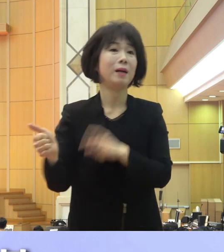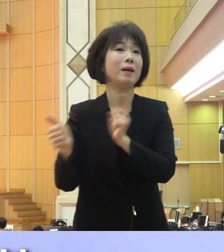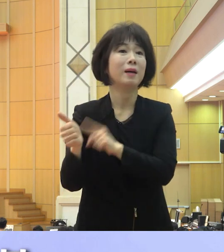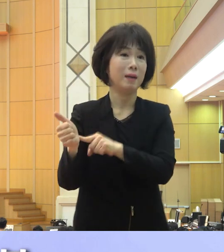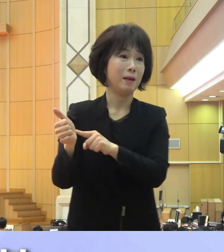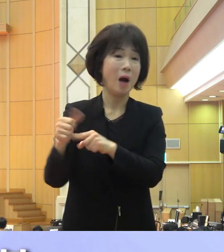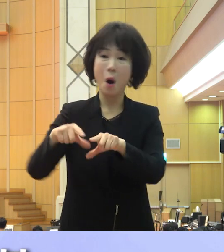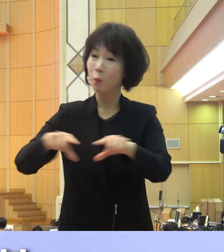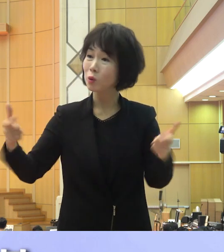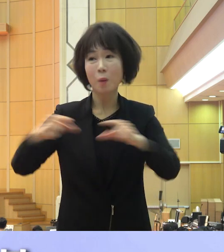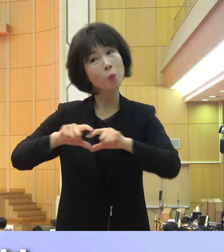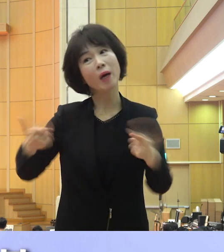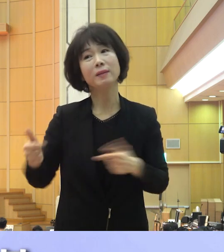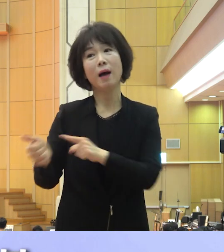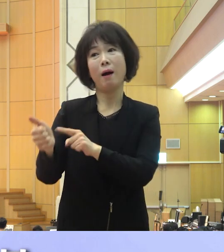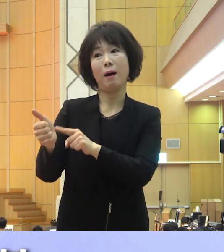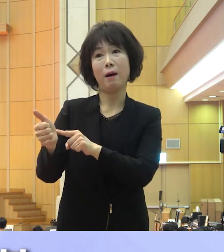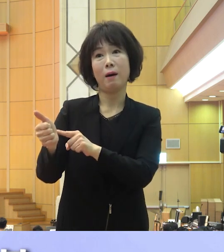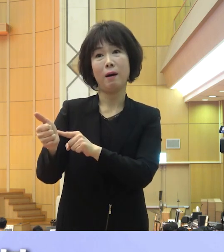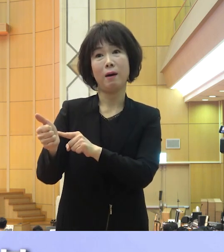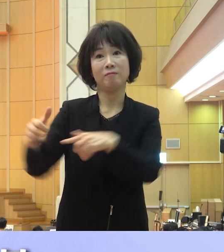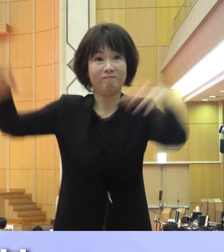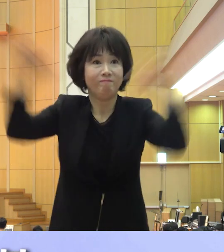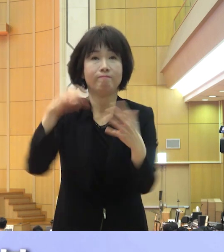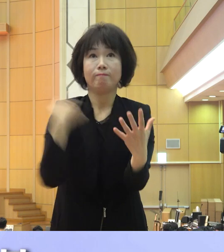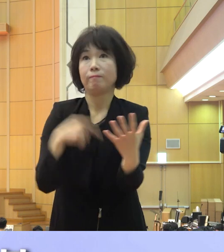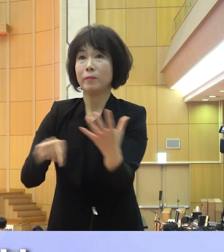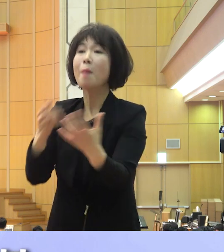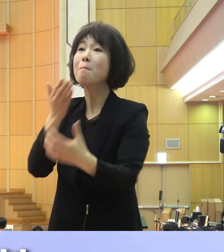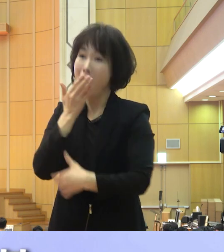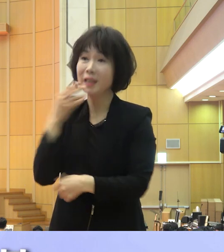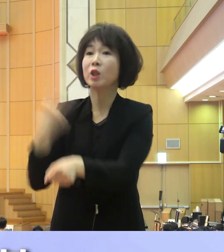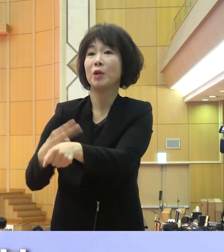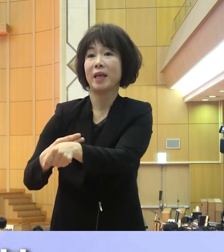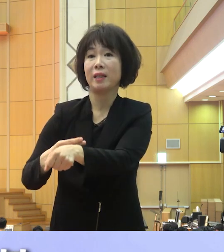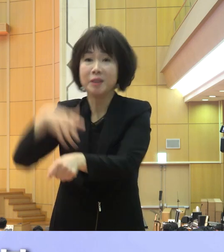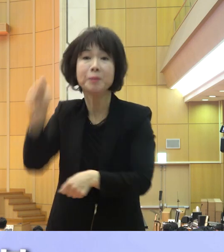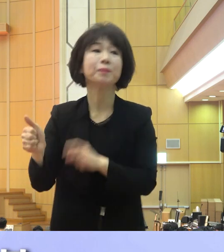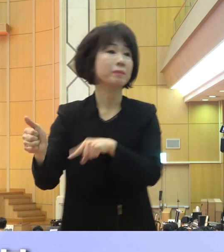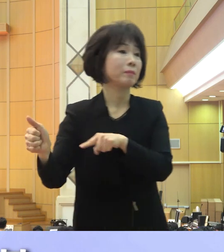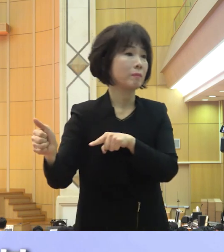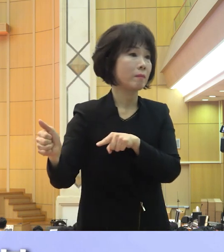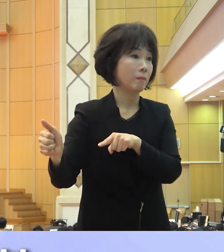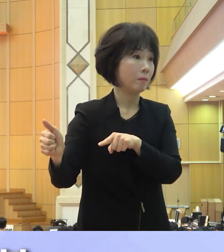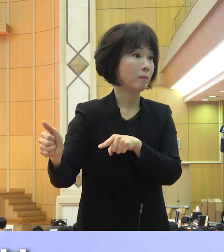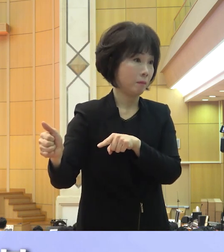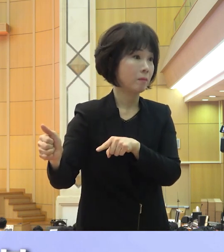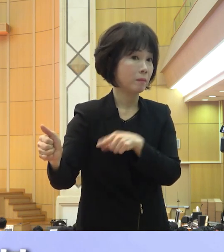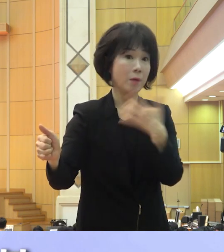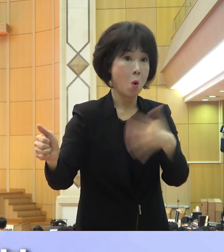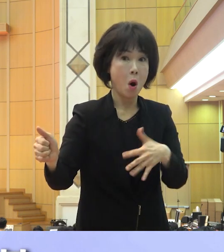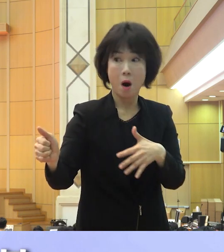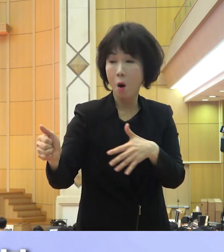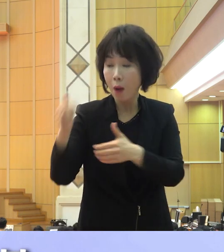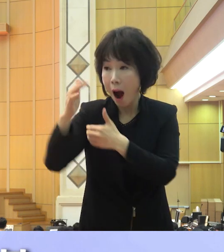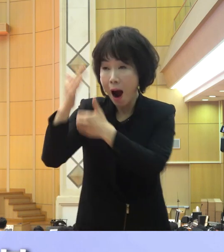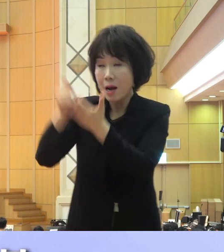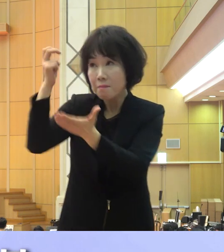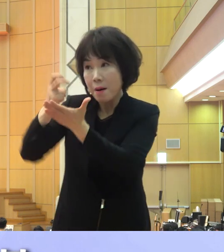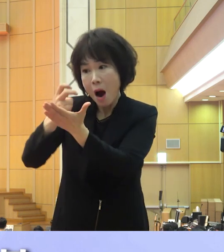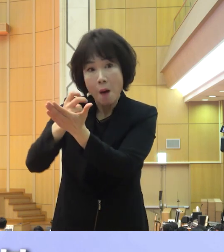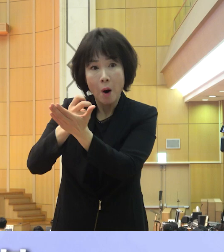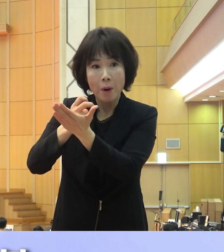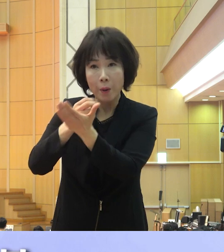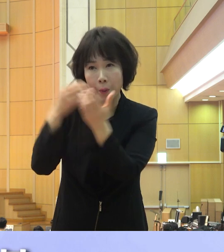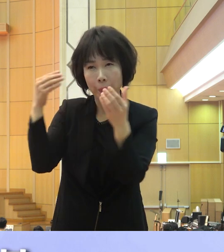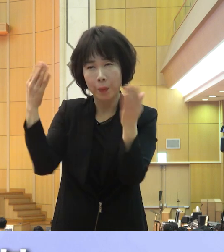유대교 바리새파의 신앙인으로서 선생이라고 할 정도로 율법에